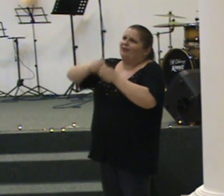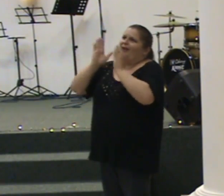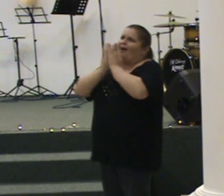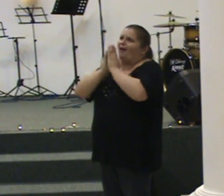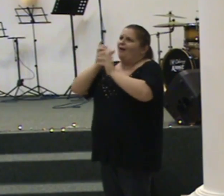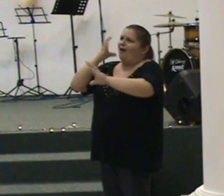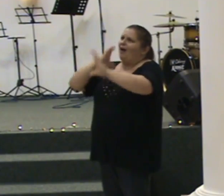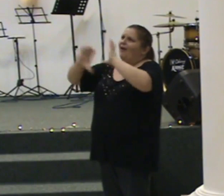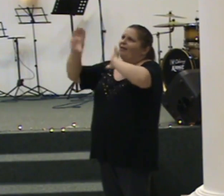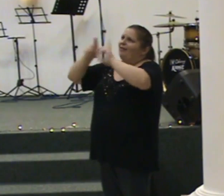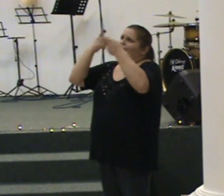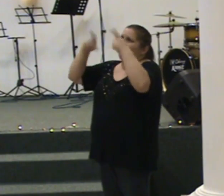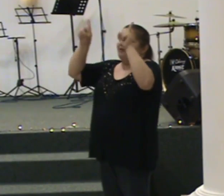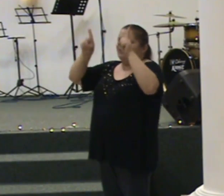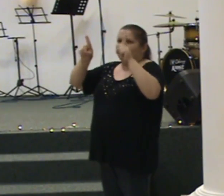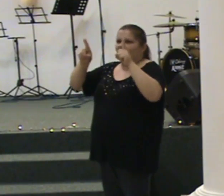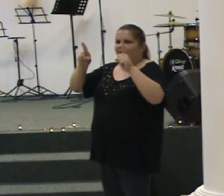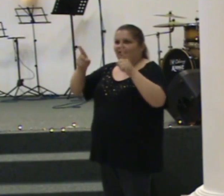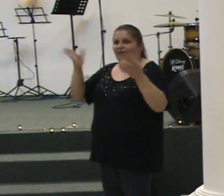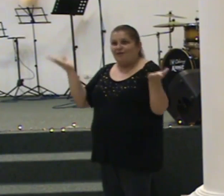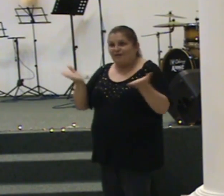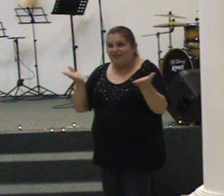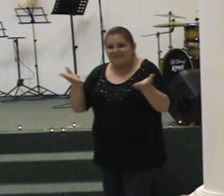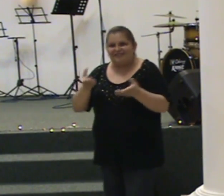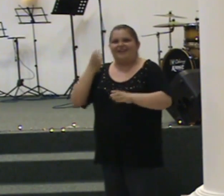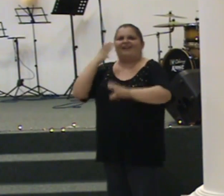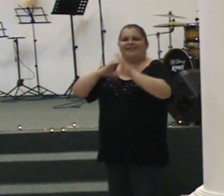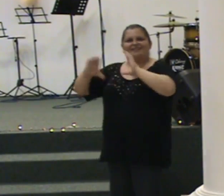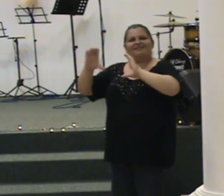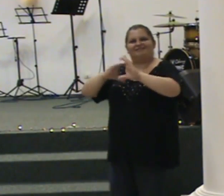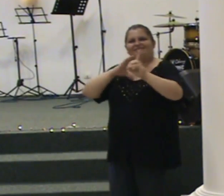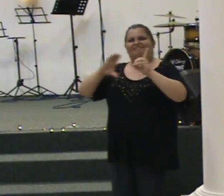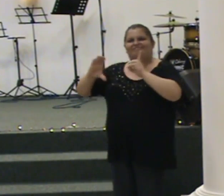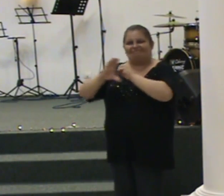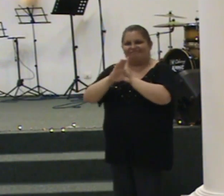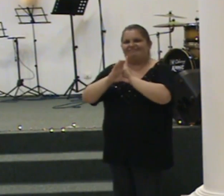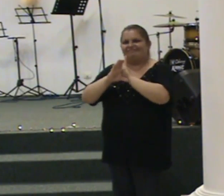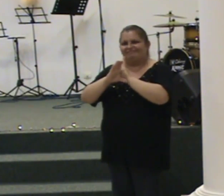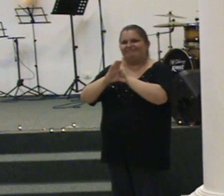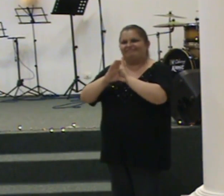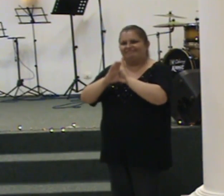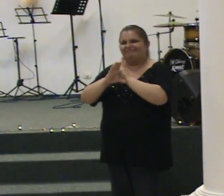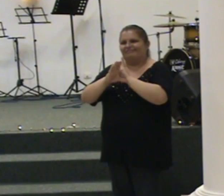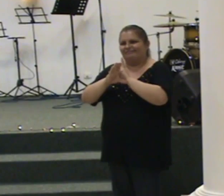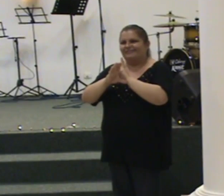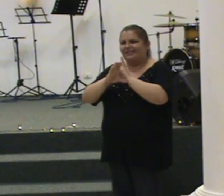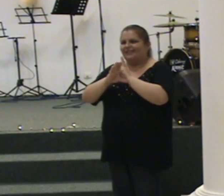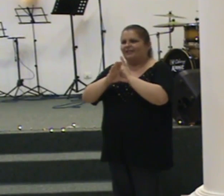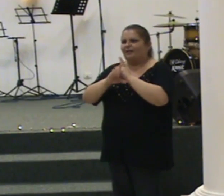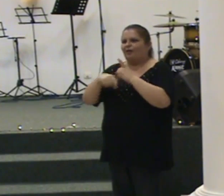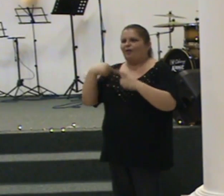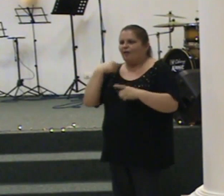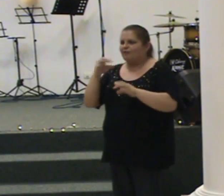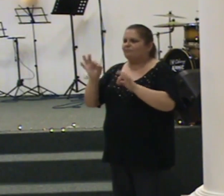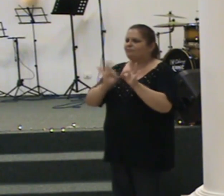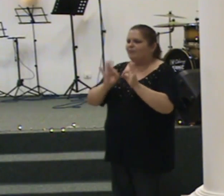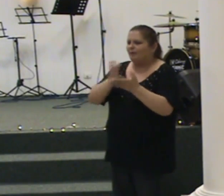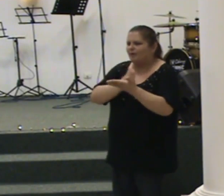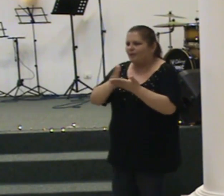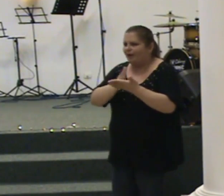E hoje, ela estava aqui, né, no culto que nós separamos